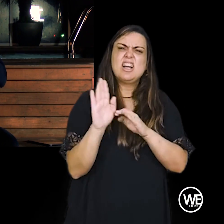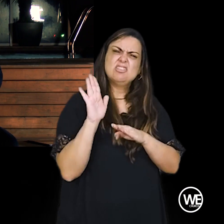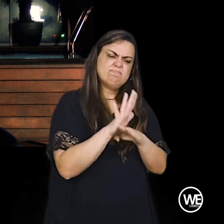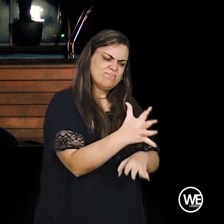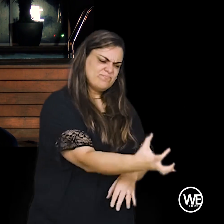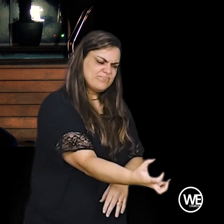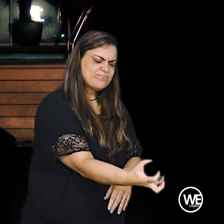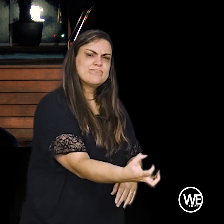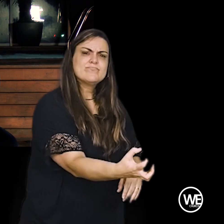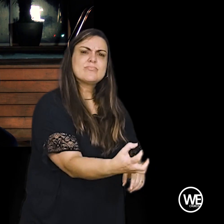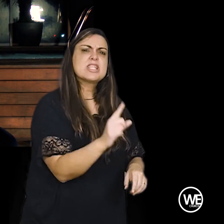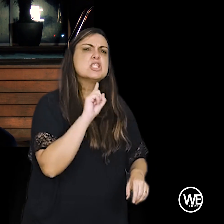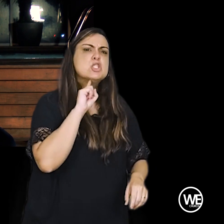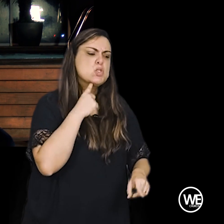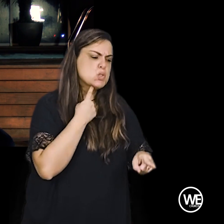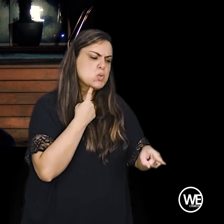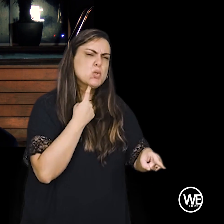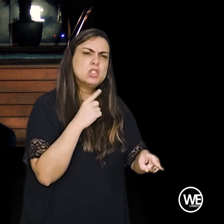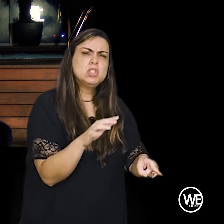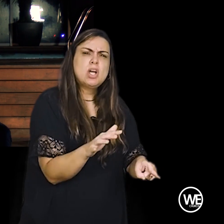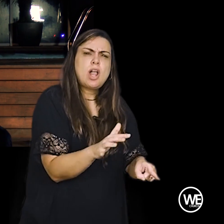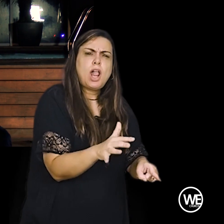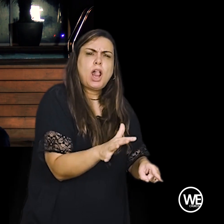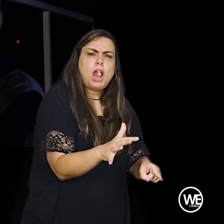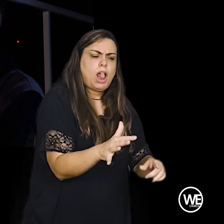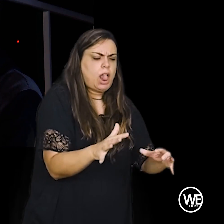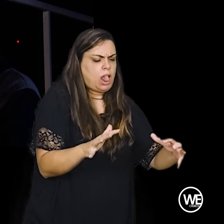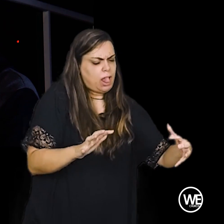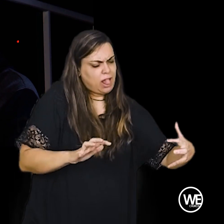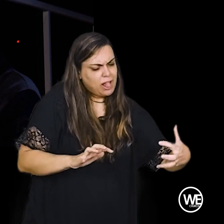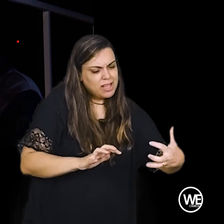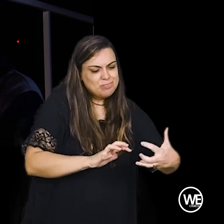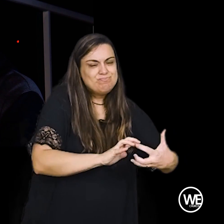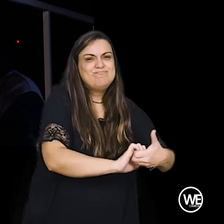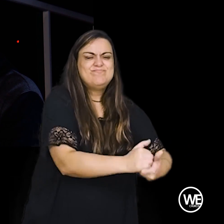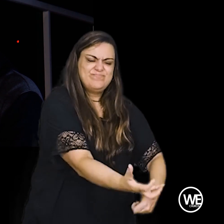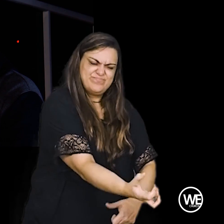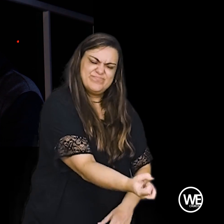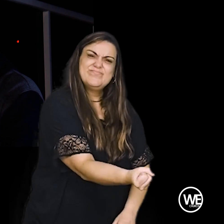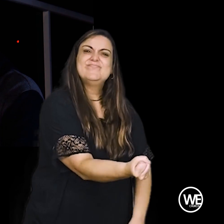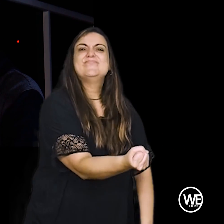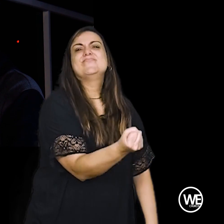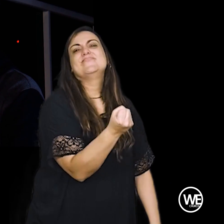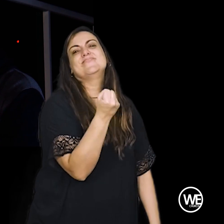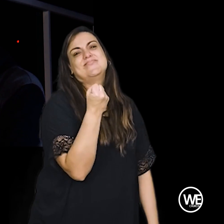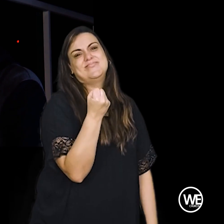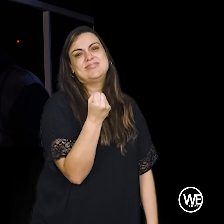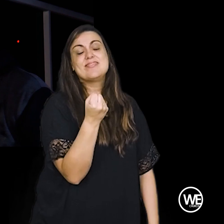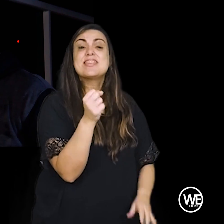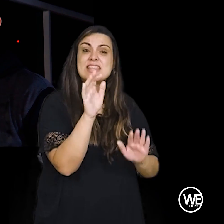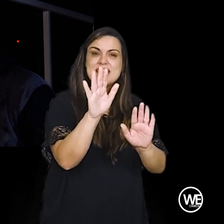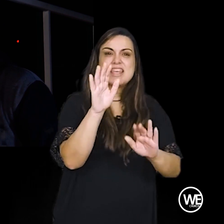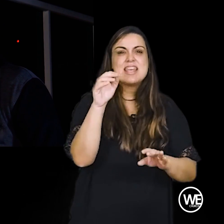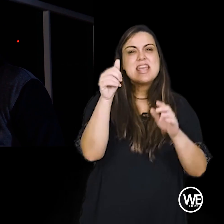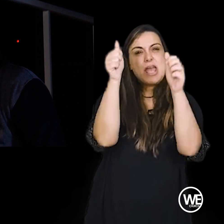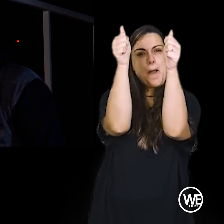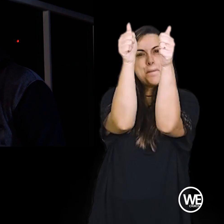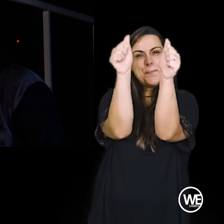a mão suja e estremecida daquele mendigo. E me veio uma